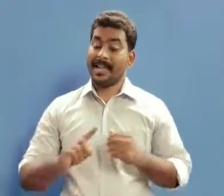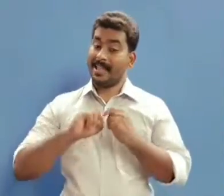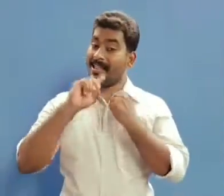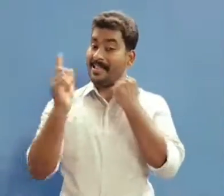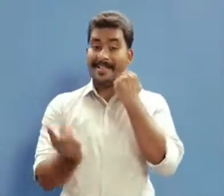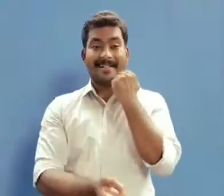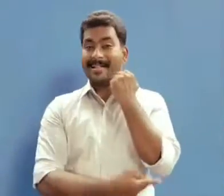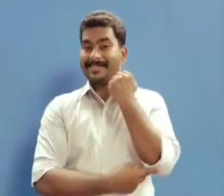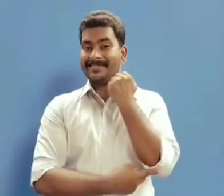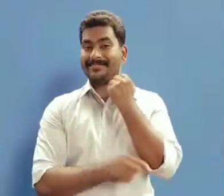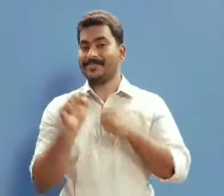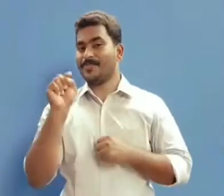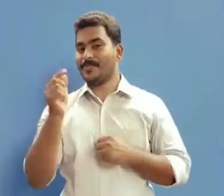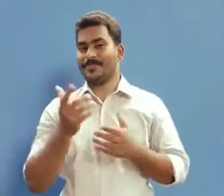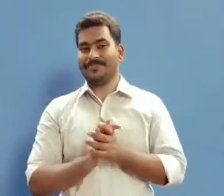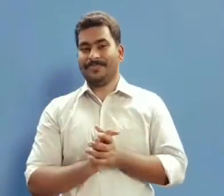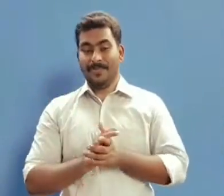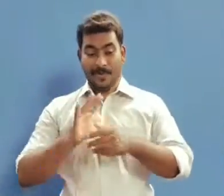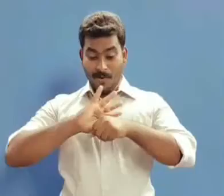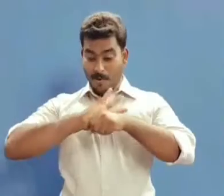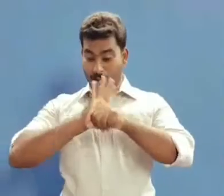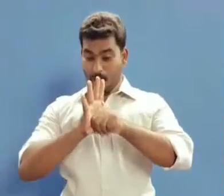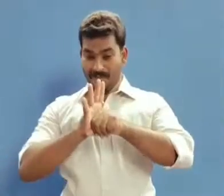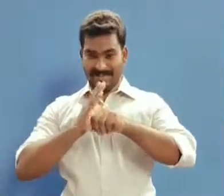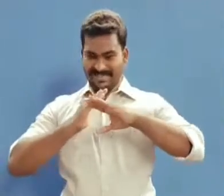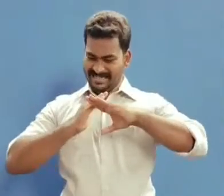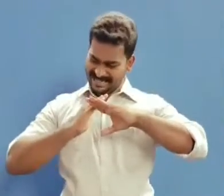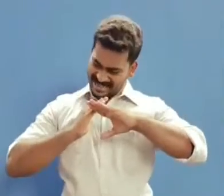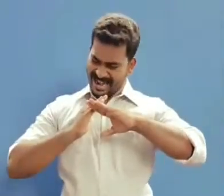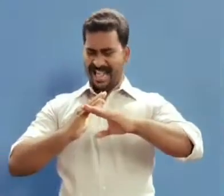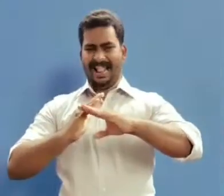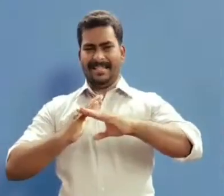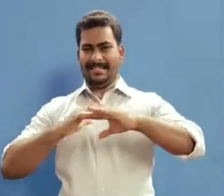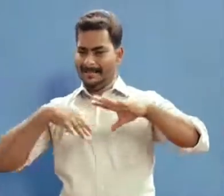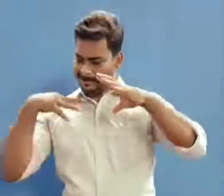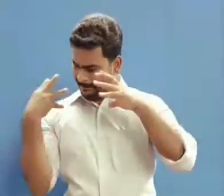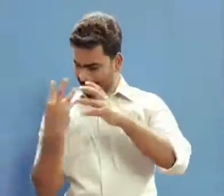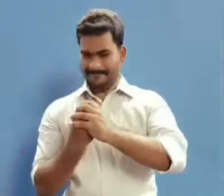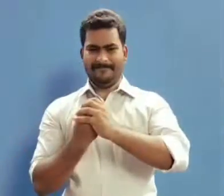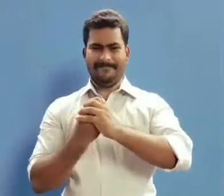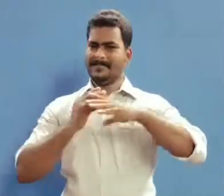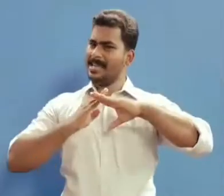കോവിഡിനെ നമുക്ക് ഒരുമിച്ച് നേരിടാം. സാമൂഹിക അകലം പാലിക്കുക,